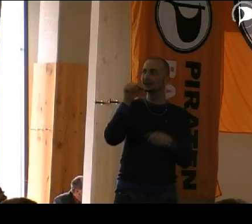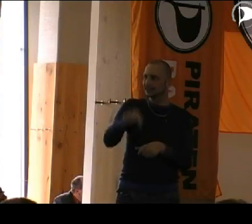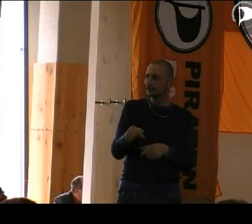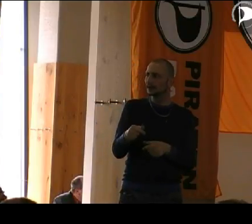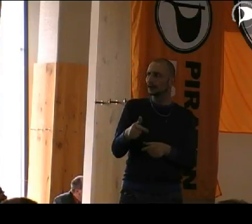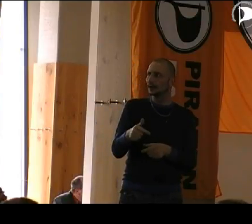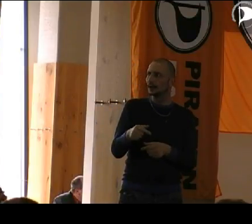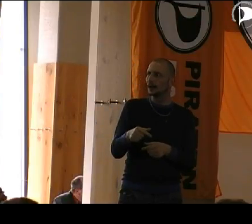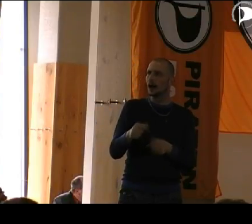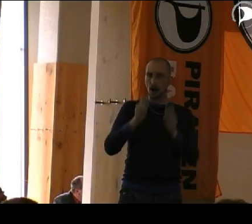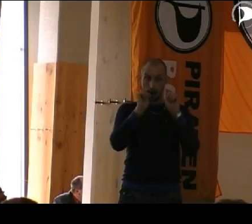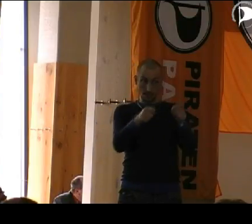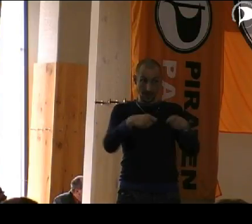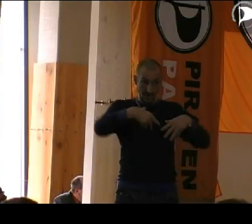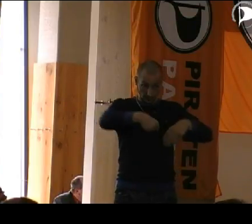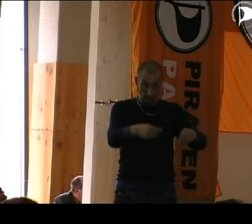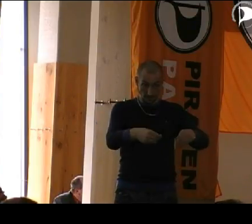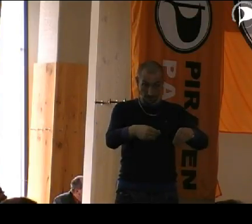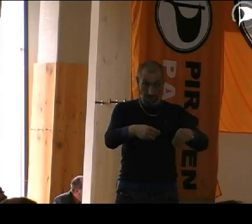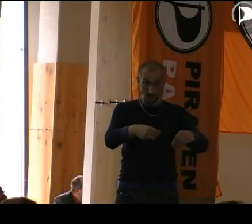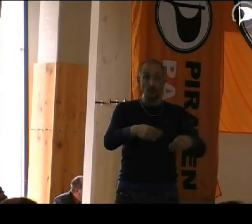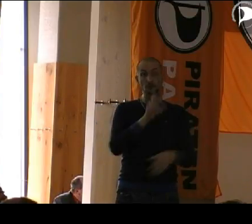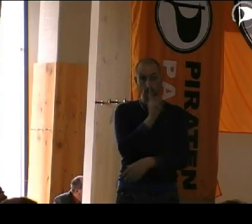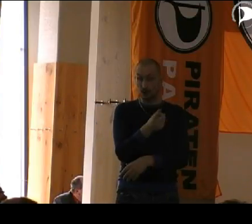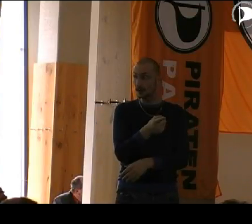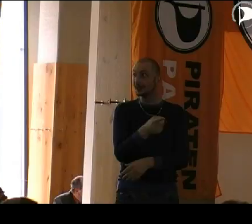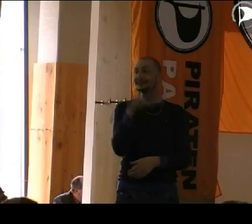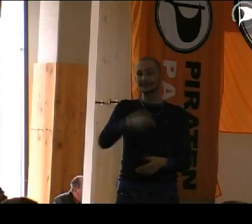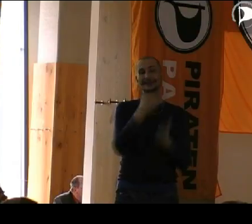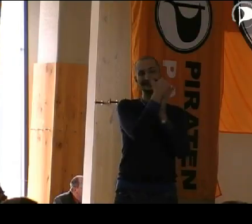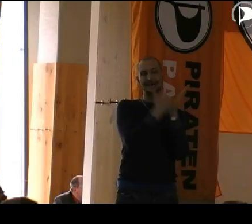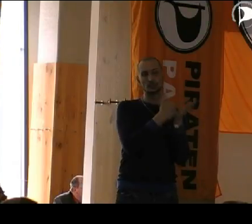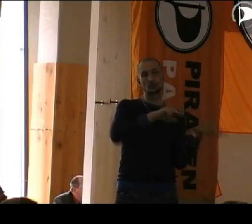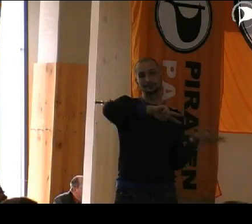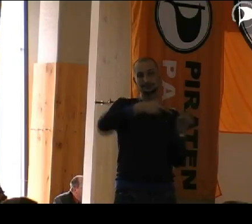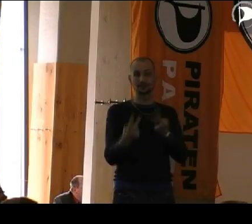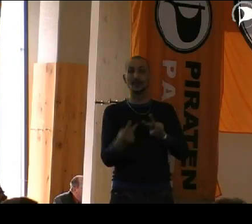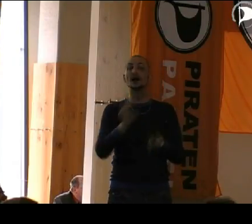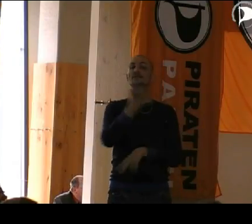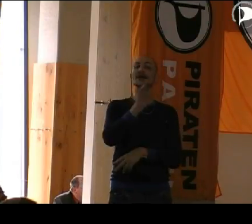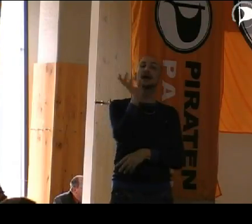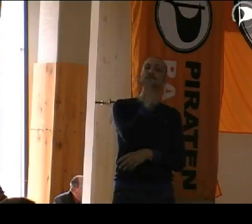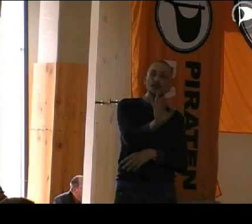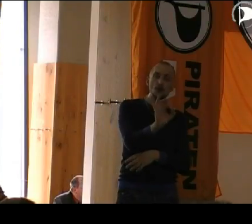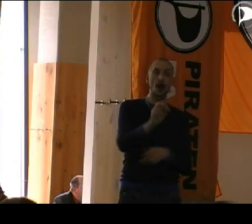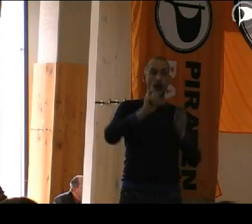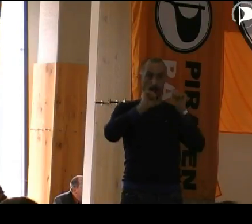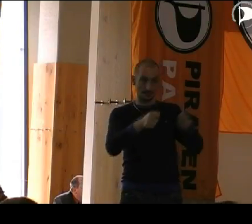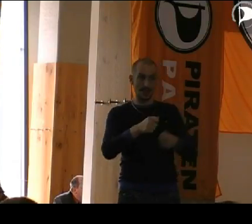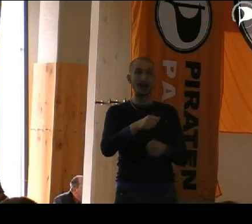auf dieser antrag angenommen werden soll also diese marke stelle geändert wer ist dafür dass der antrag